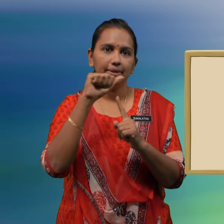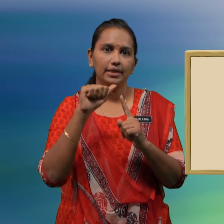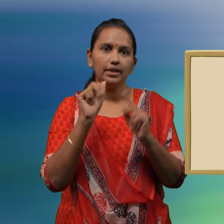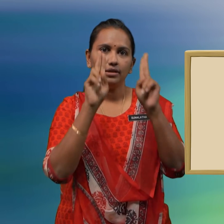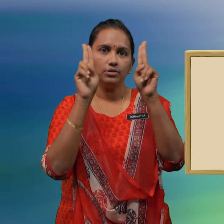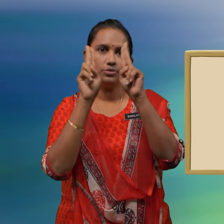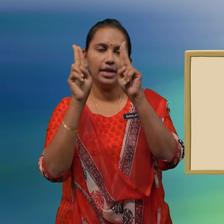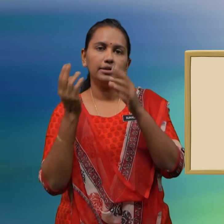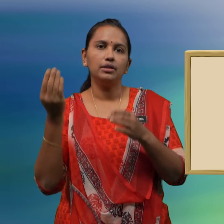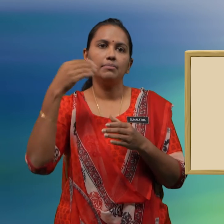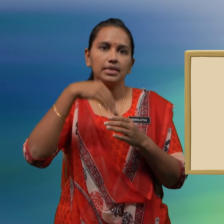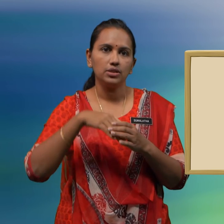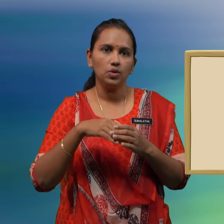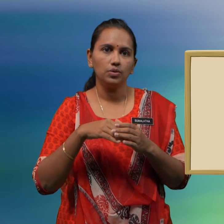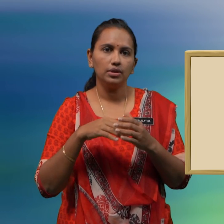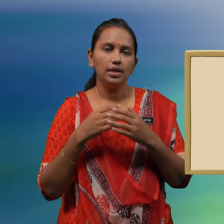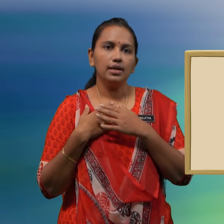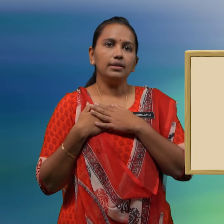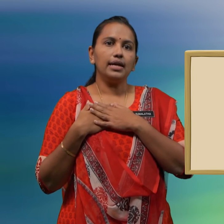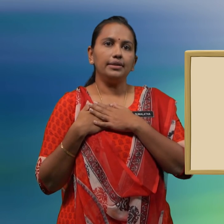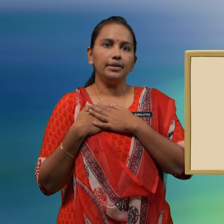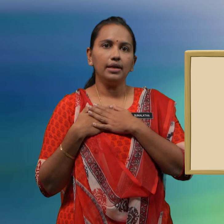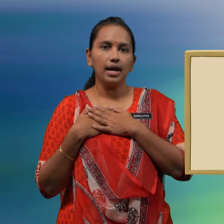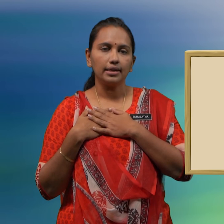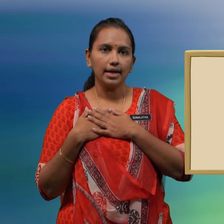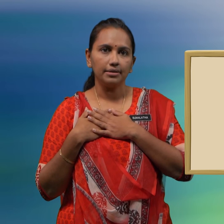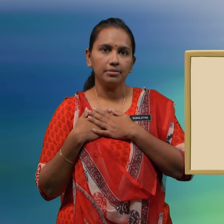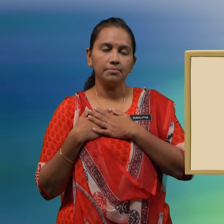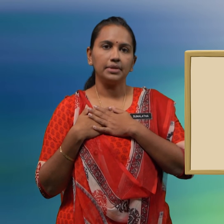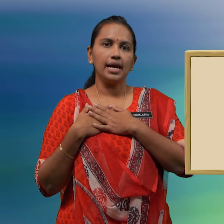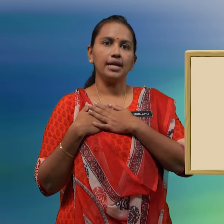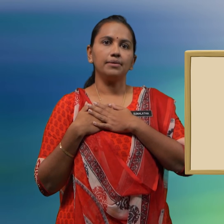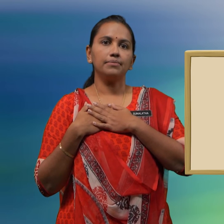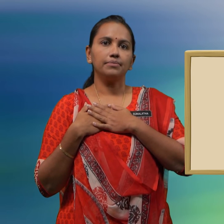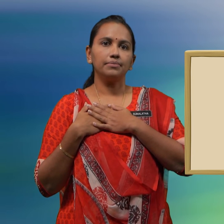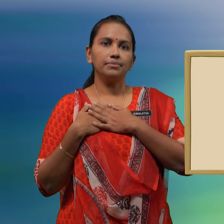Apabila udara masuk, dada akan menaik.